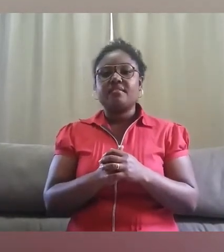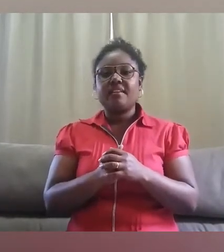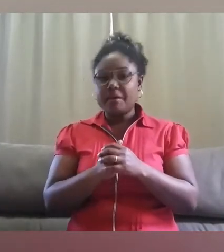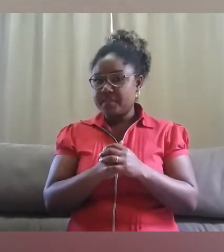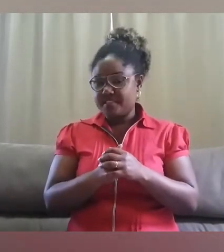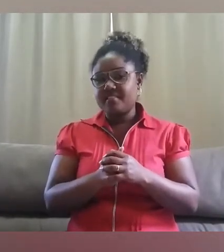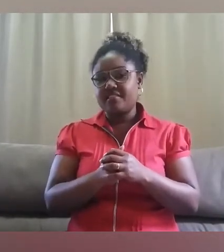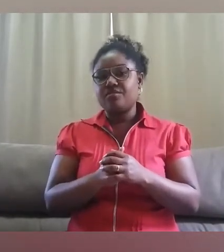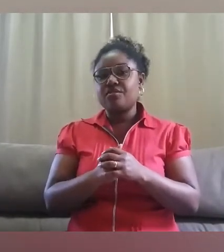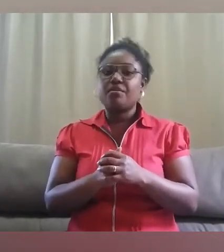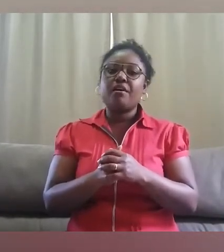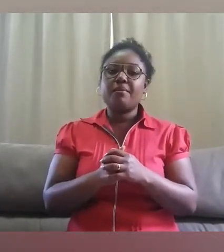Lembra as letras do seu nome?